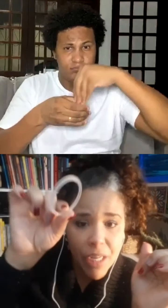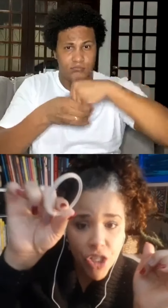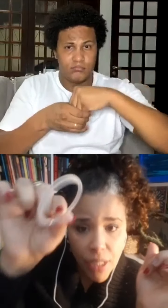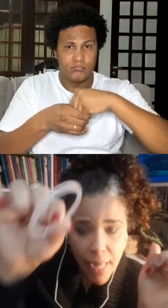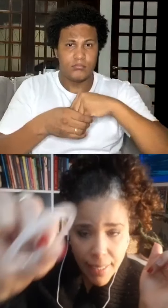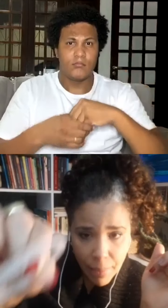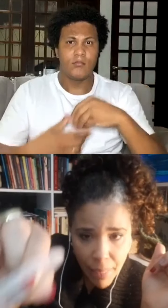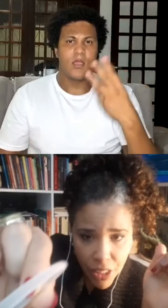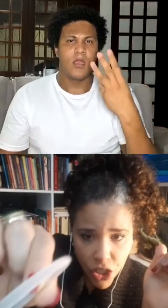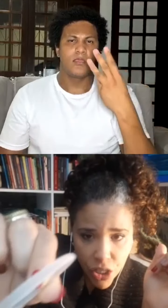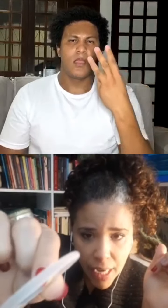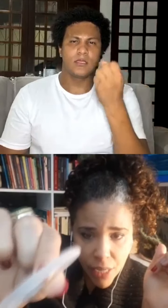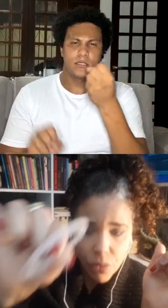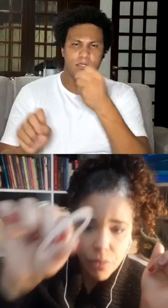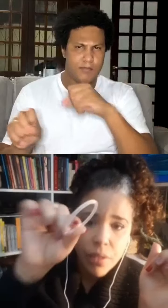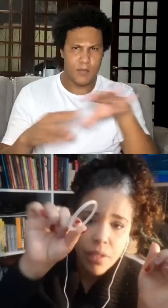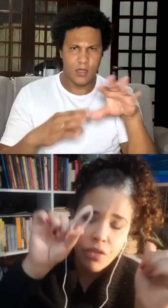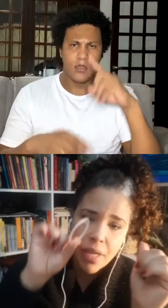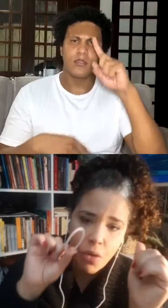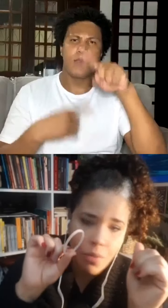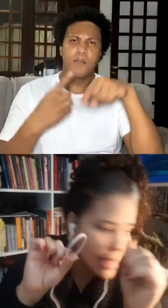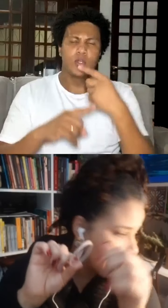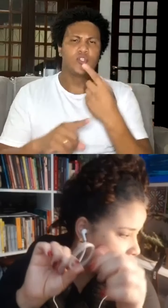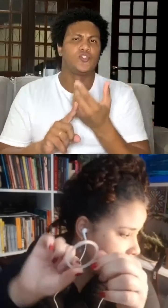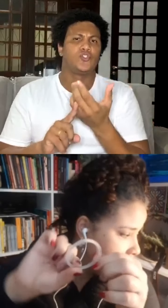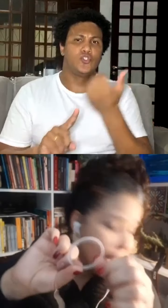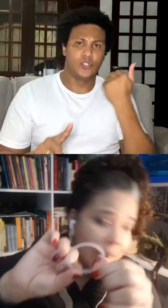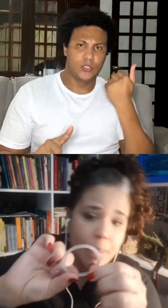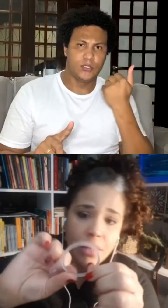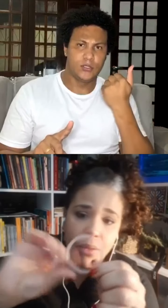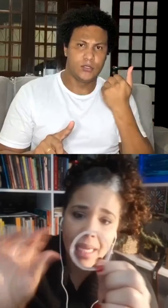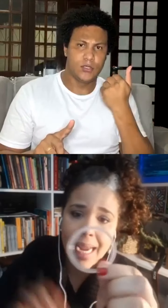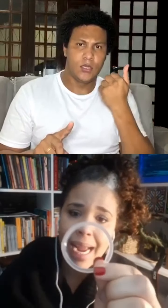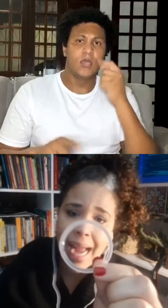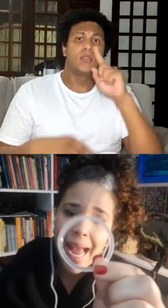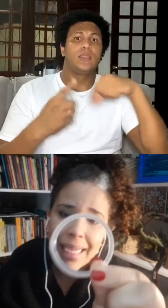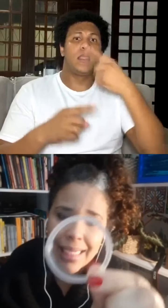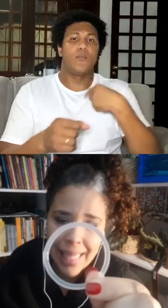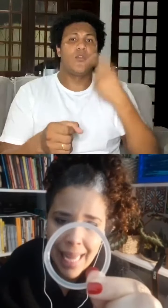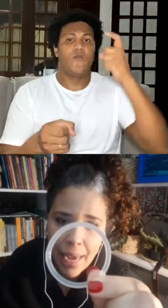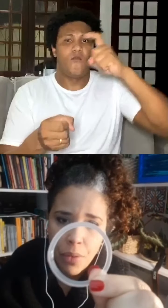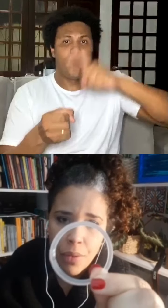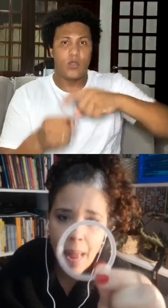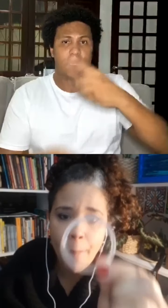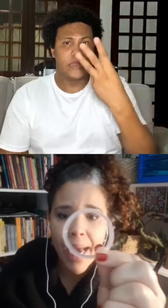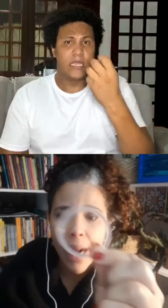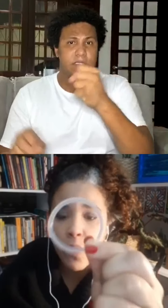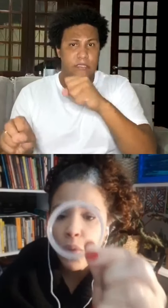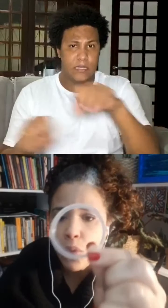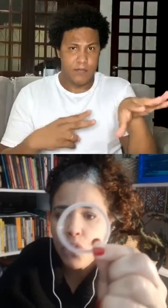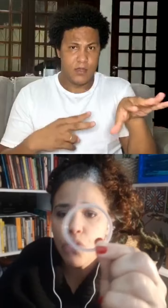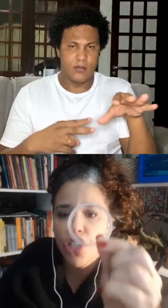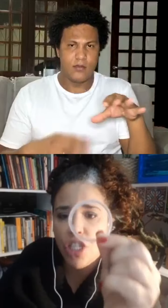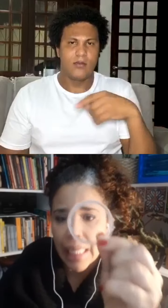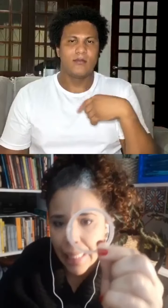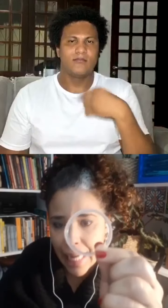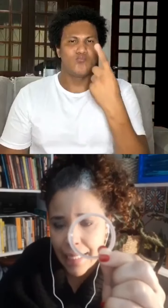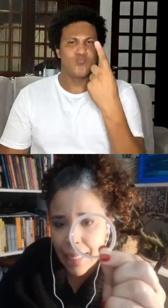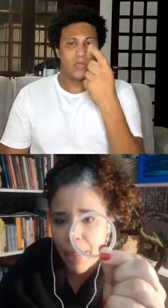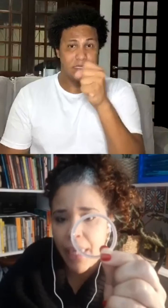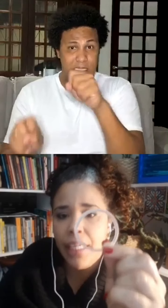mais 3 semanas dentro e fica uma sem. Lembrando que cada anel é para um uso de